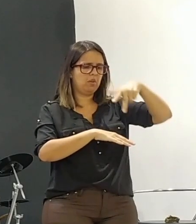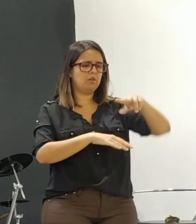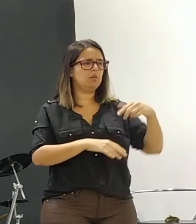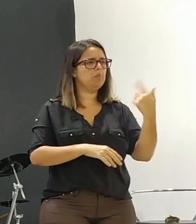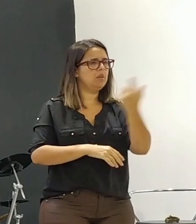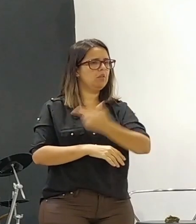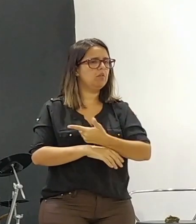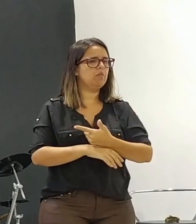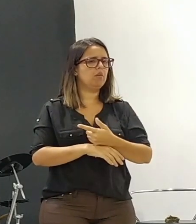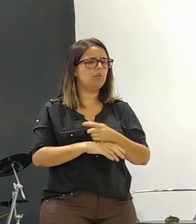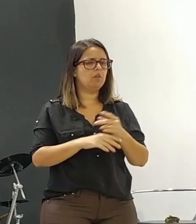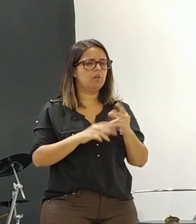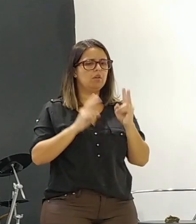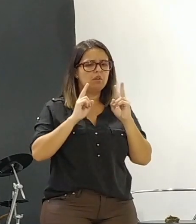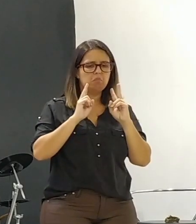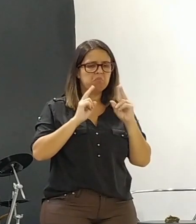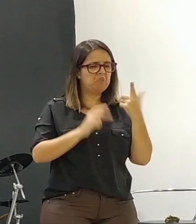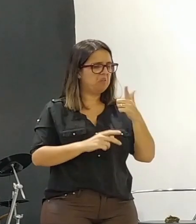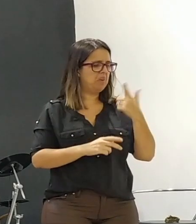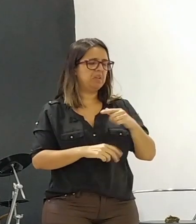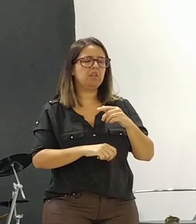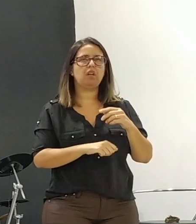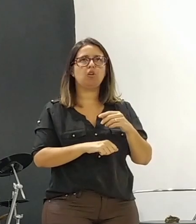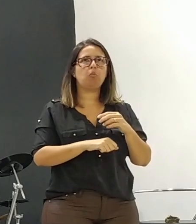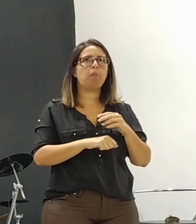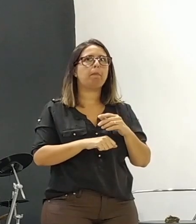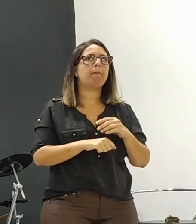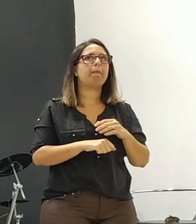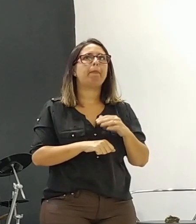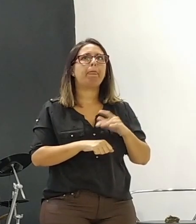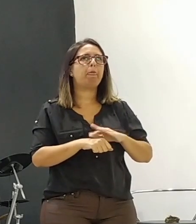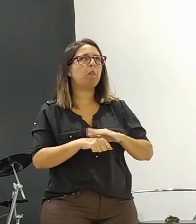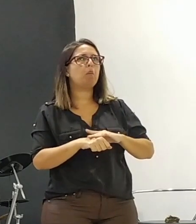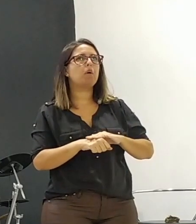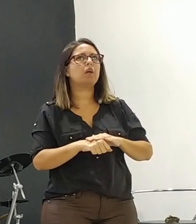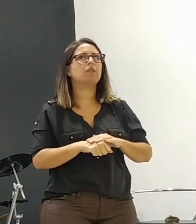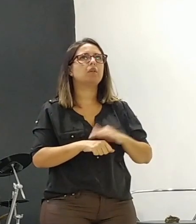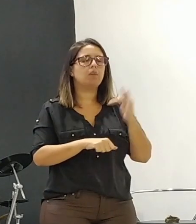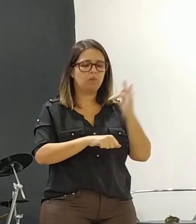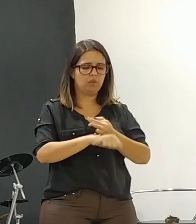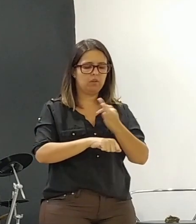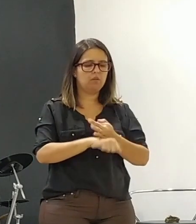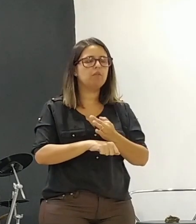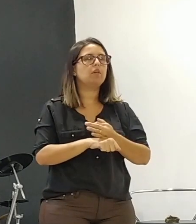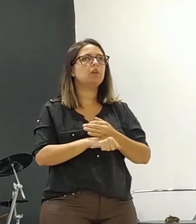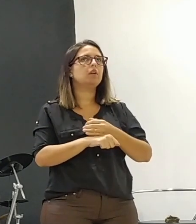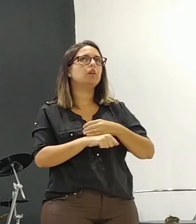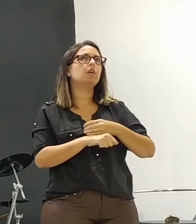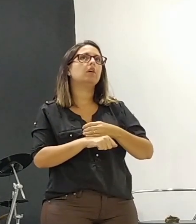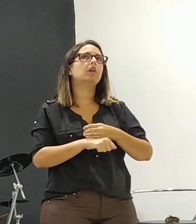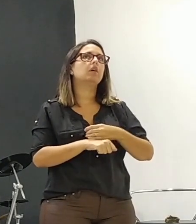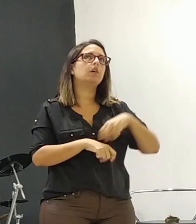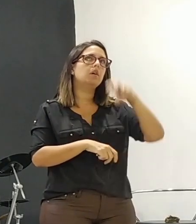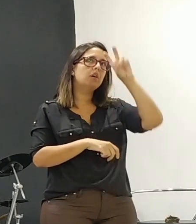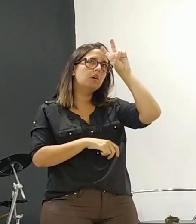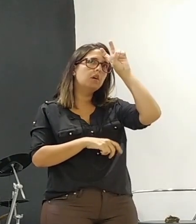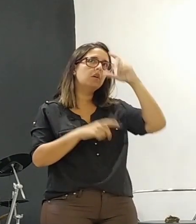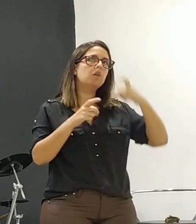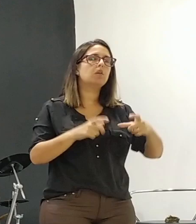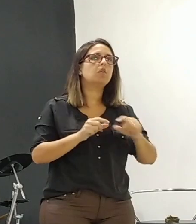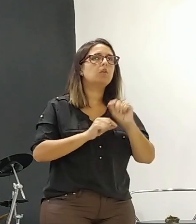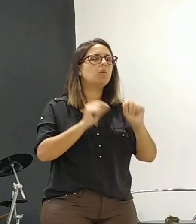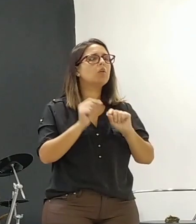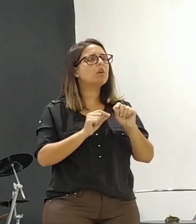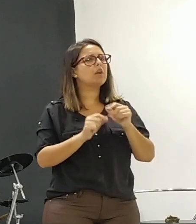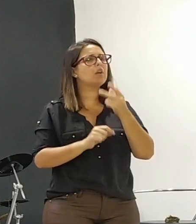vós praga de mortandade, quando eu feri a terra do Egito. Olha bem o que diz lá